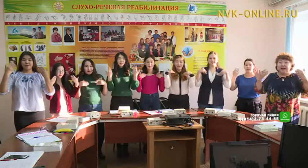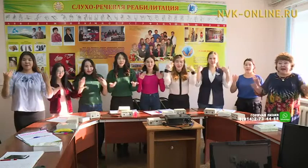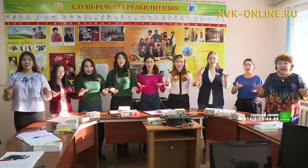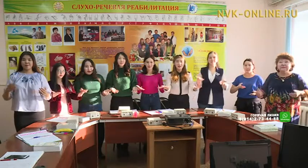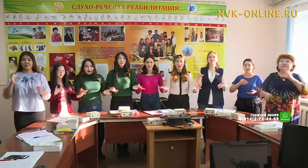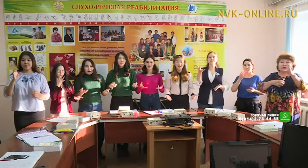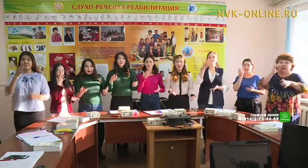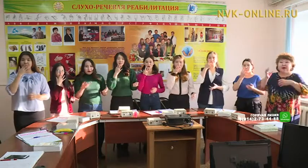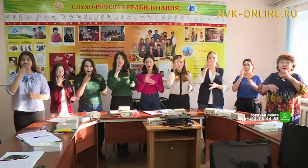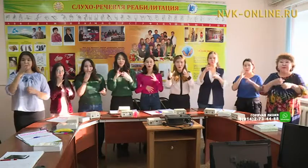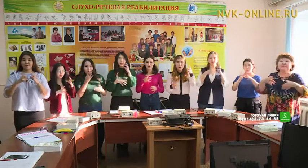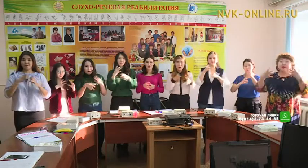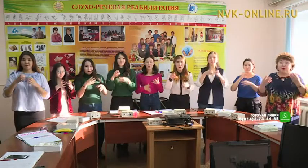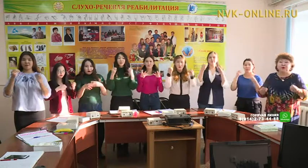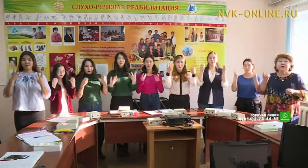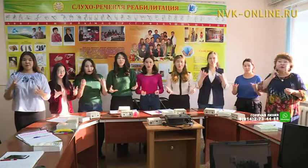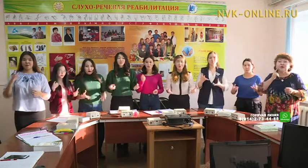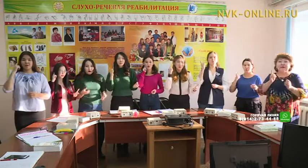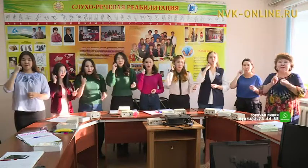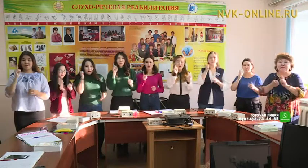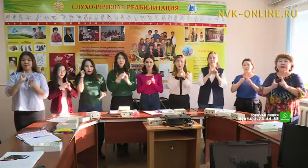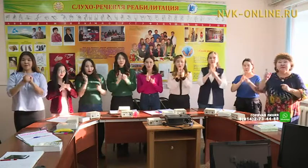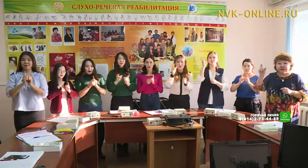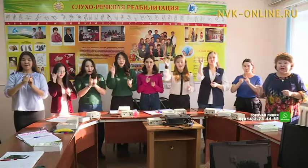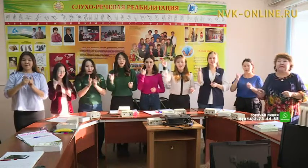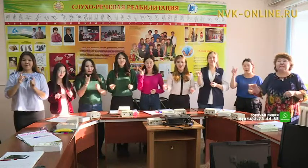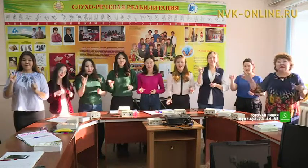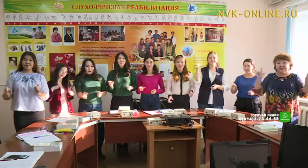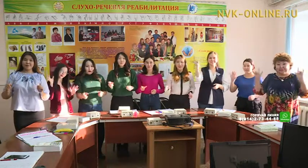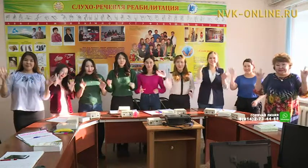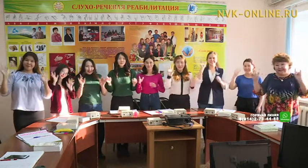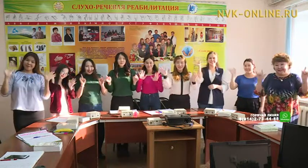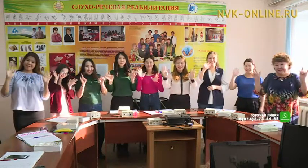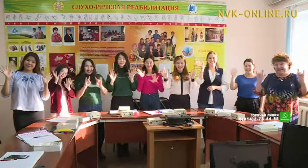слышащими людьми. Саргылана Федорова, Нюргуяна Егорова, Владимир Павлов, НВК Саха, Якутск.